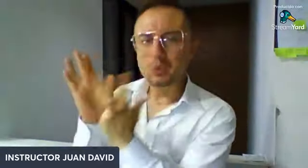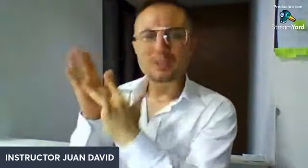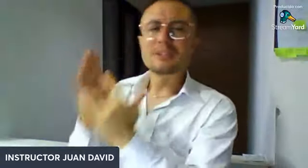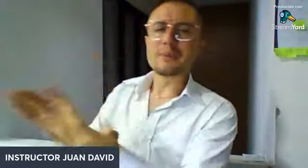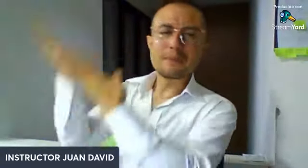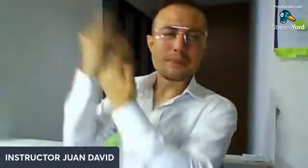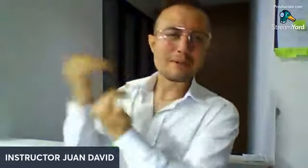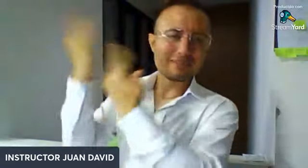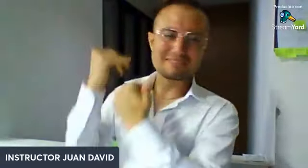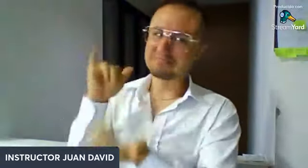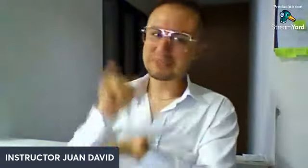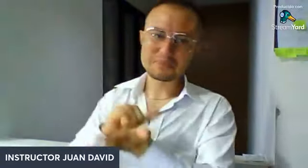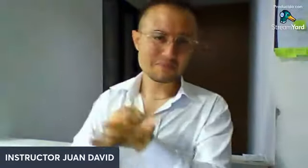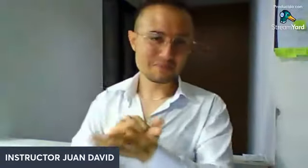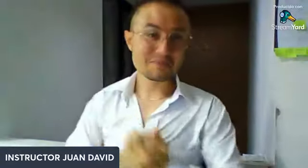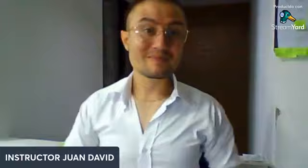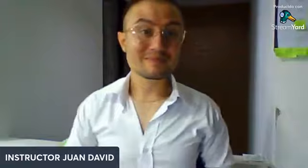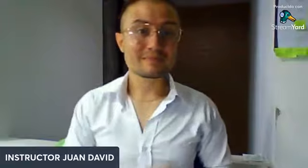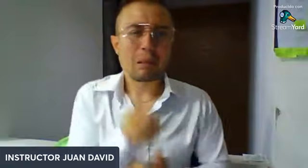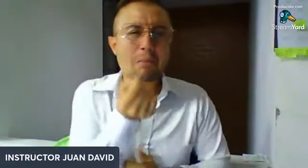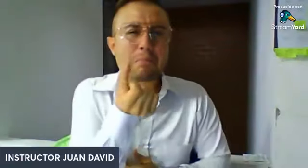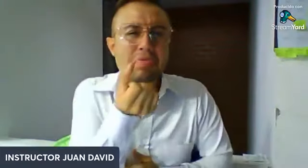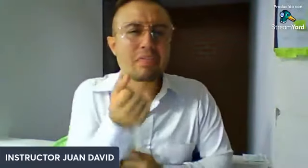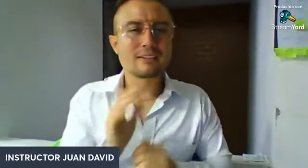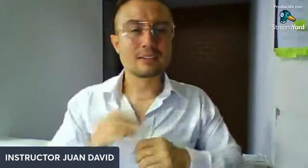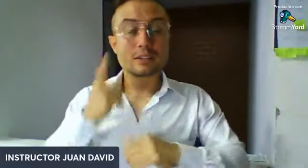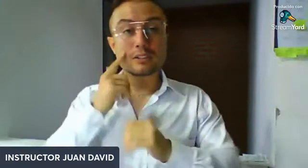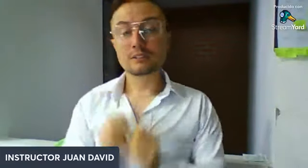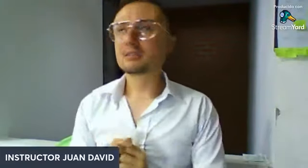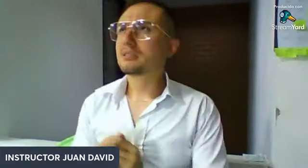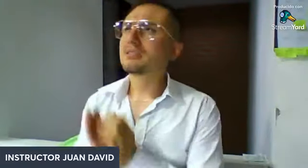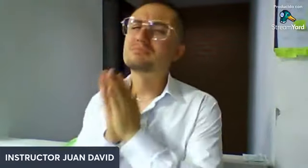Sí, ese no tardes tanto es lo mismo.